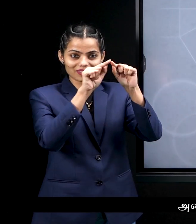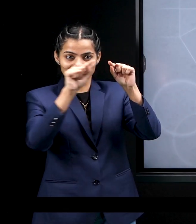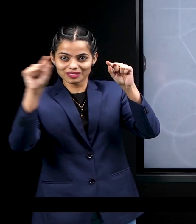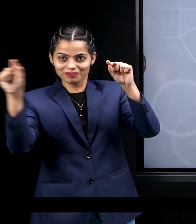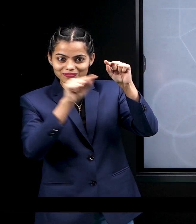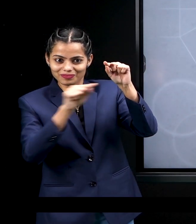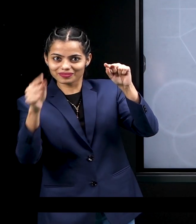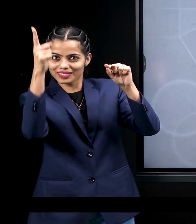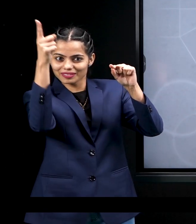குறுக்கு கோடுகள்.